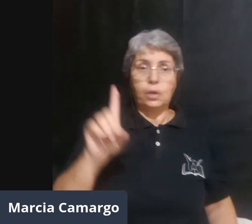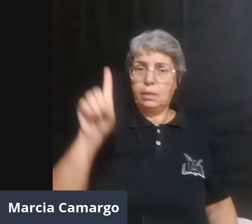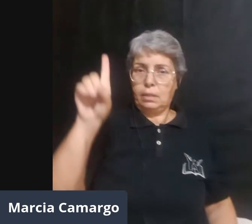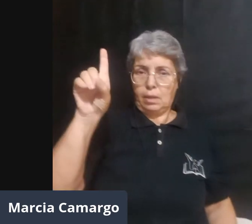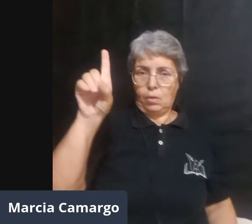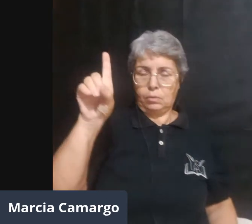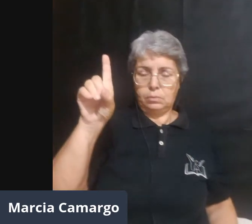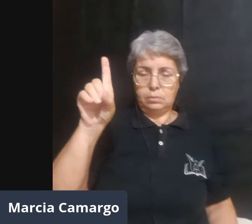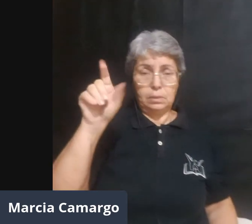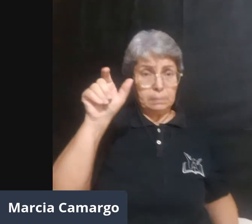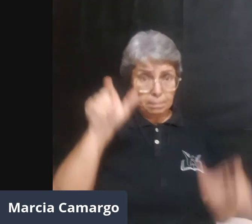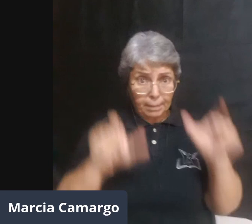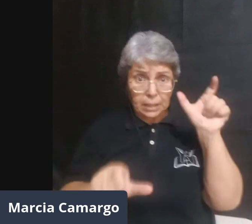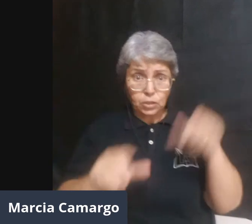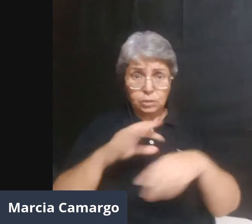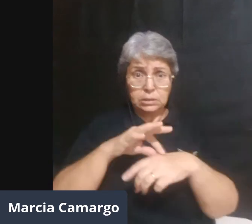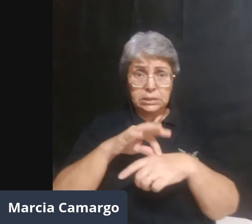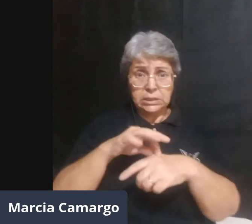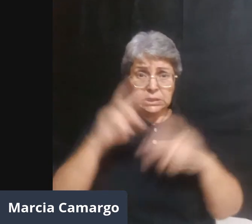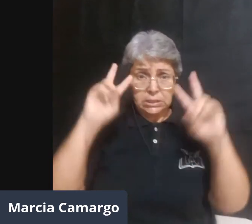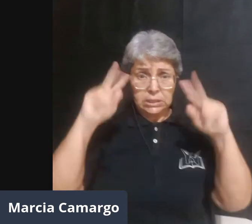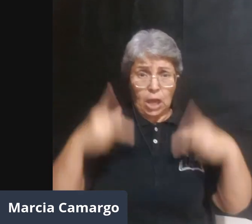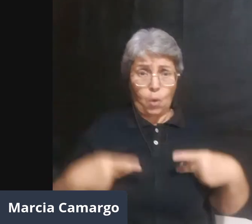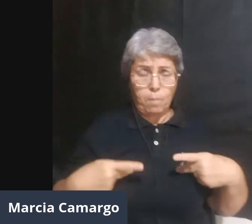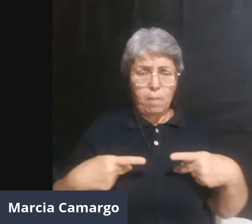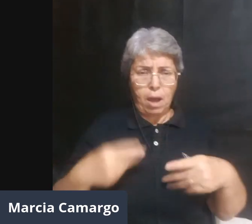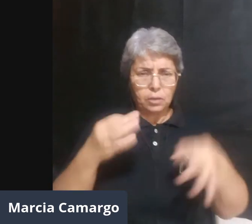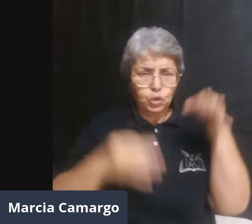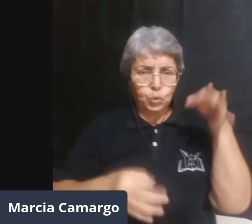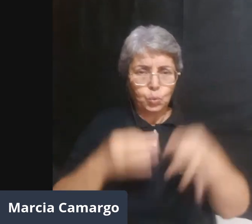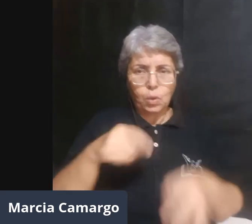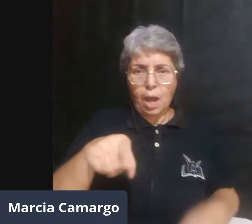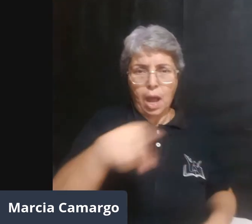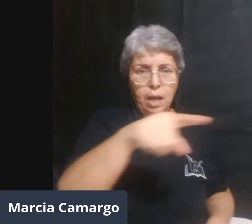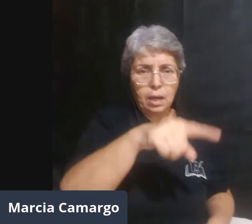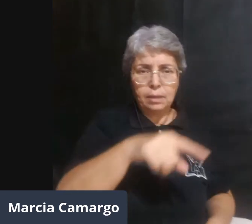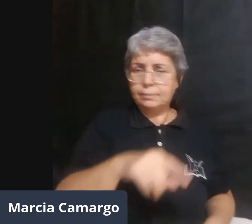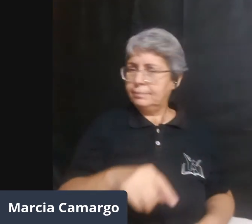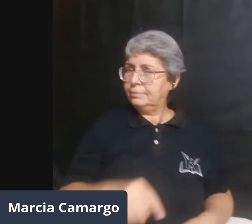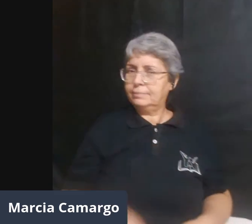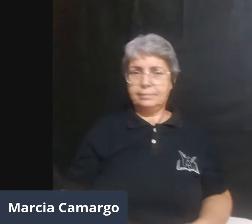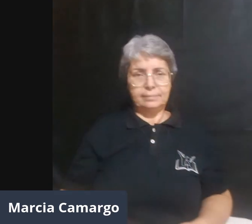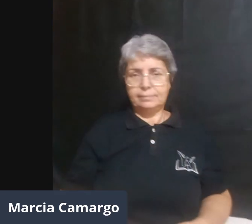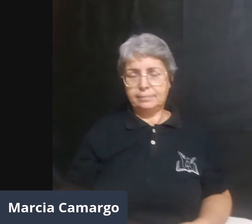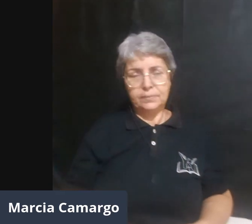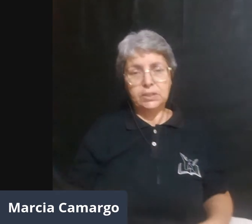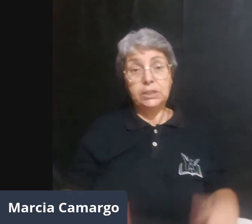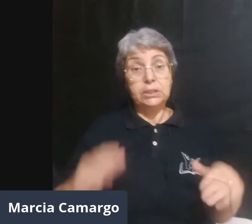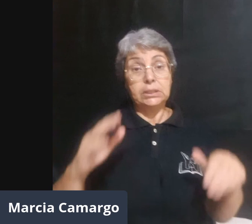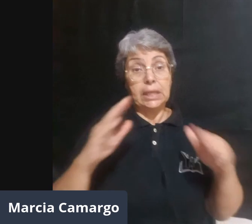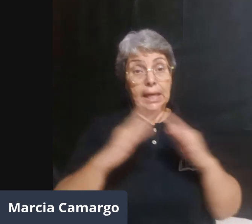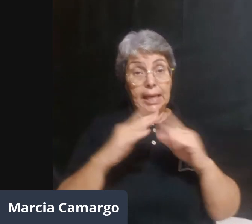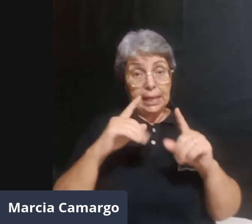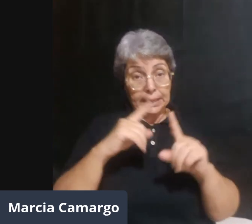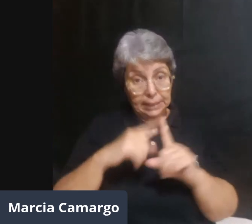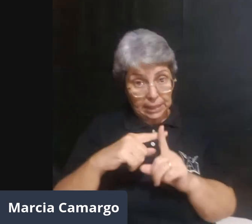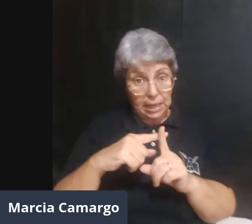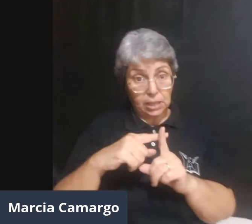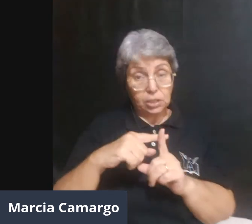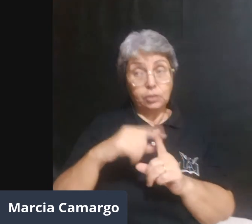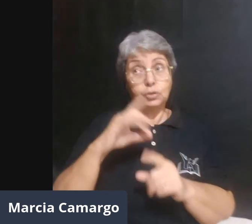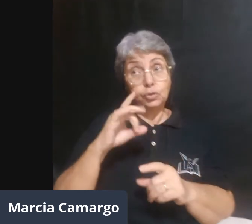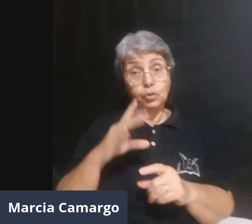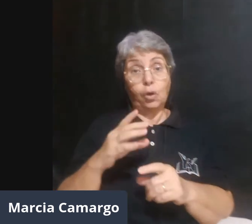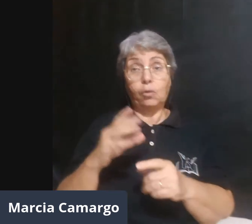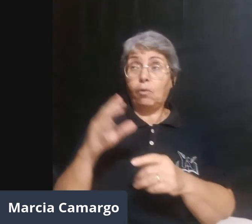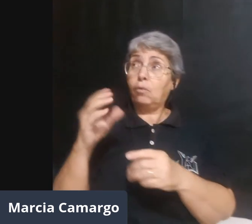humana. Só o Senhor tem o direito de julgar. A essa igreja, os oráculos sagrados foram entregues. Somos